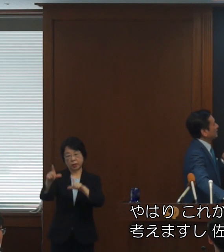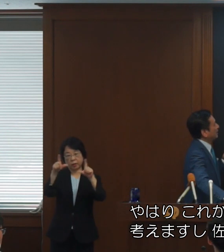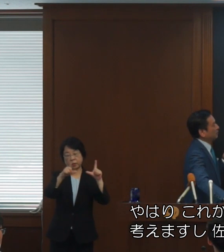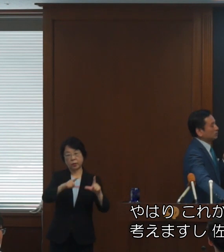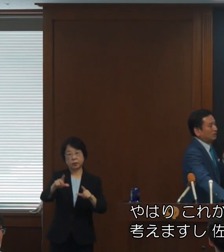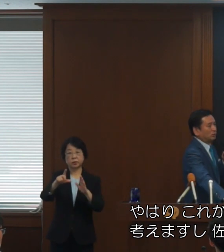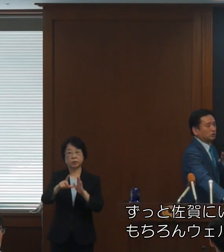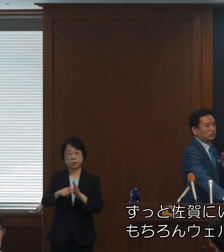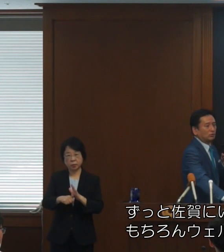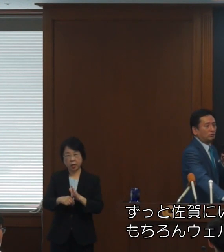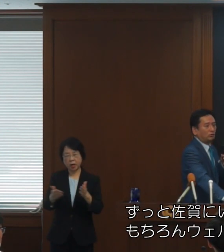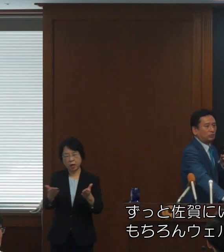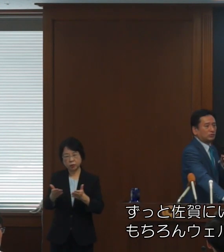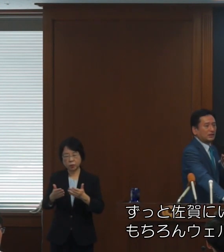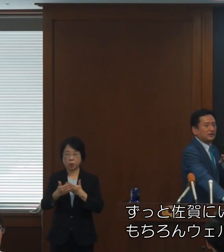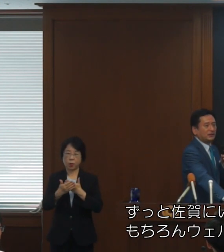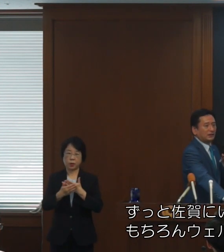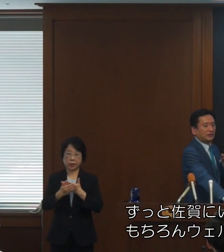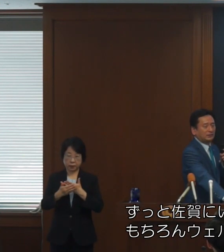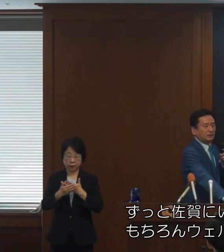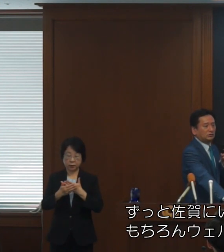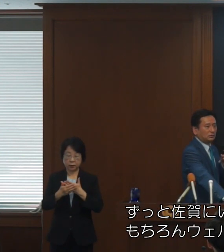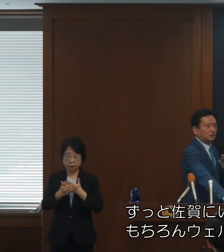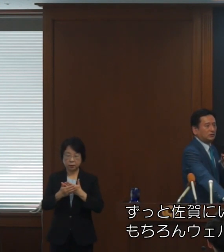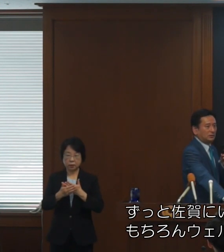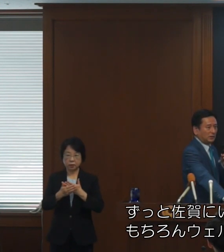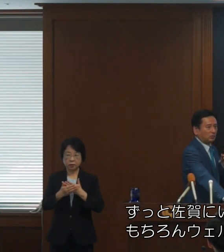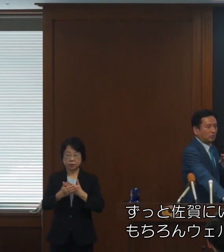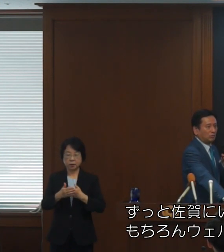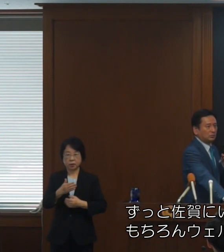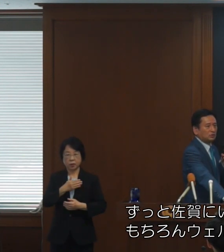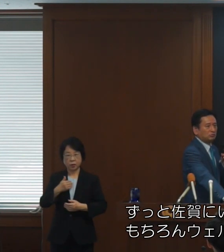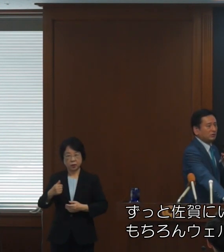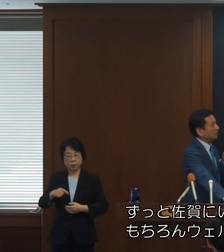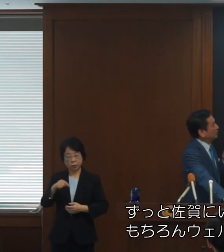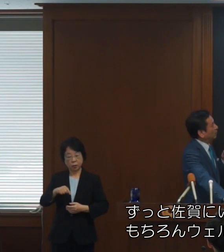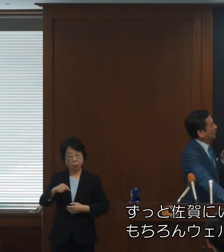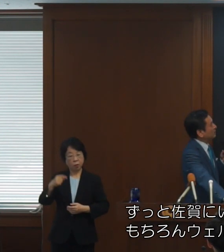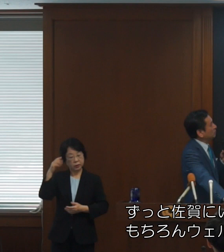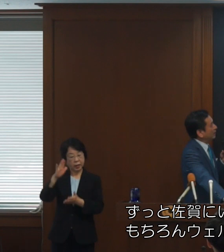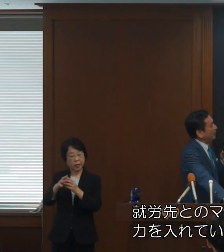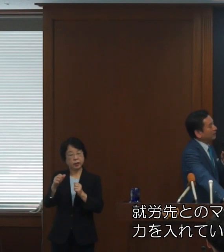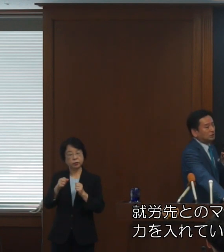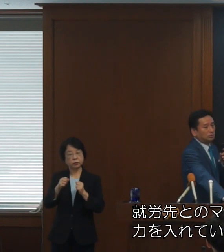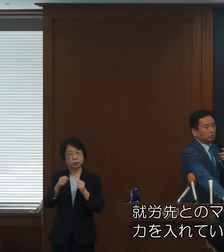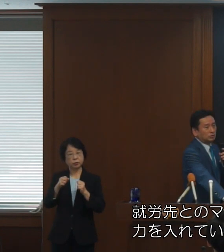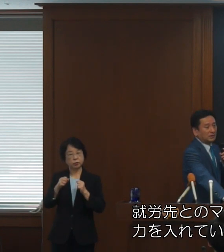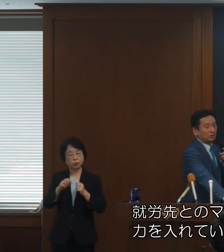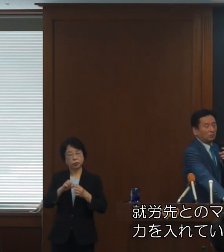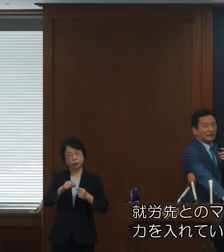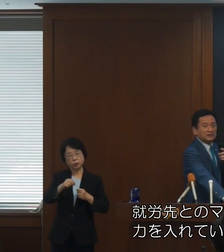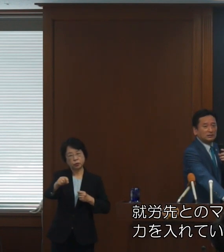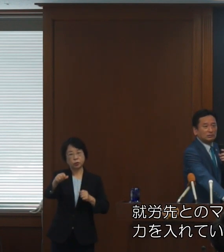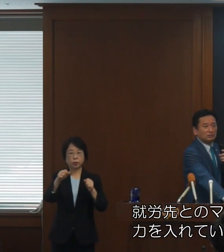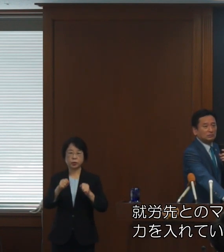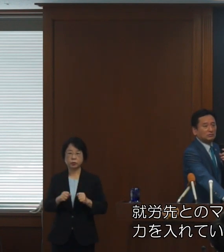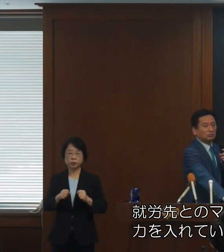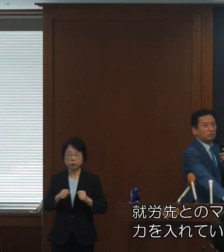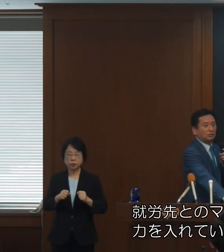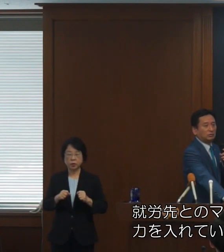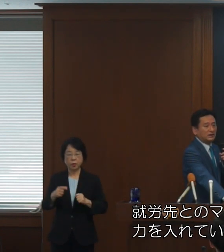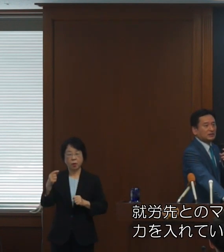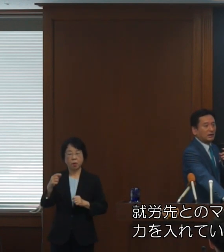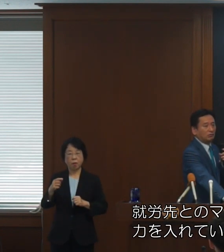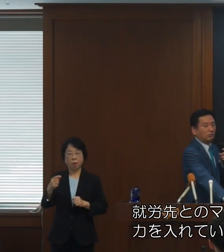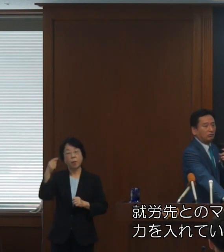し佐賀県としてもずっとこうさらに聞いていただいていただくことももちろんウェルカムでもありますので就労先とのマッチングと